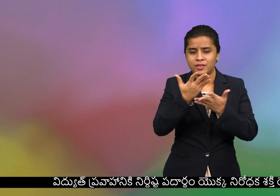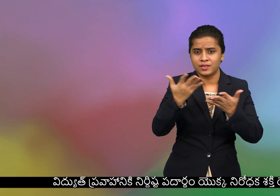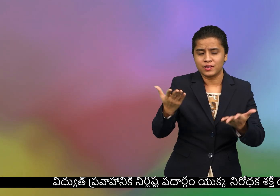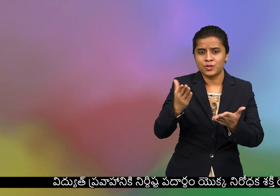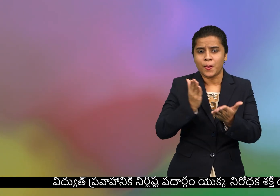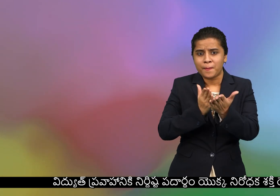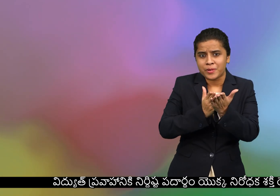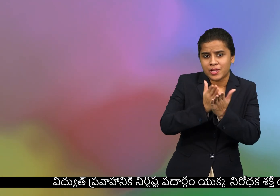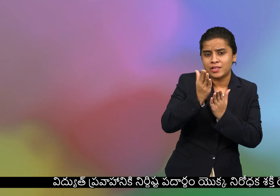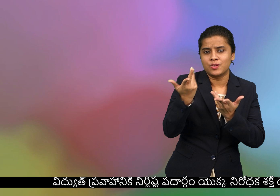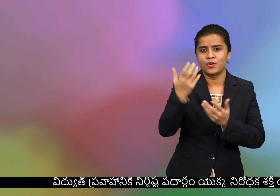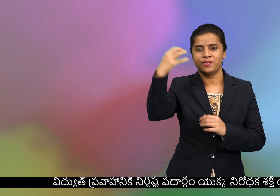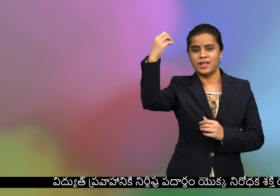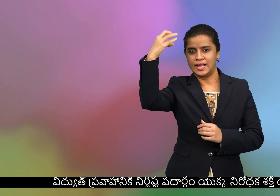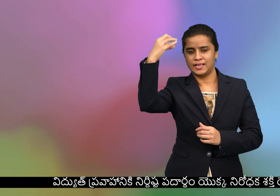యొక్క కొలత.